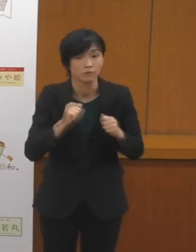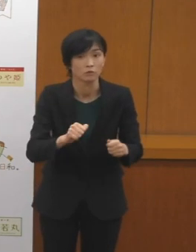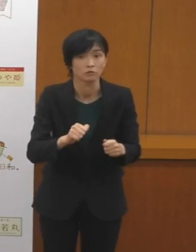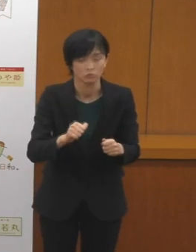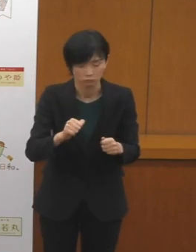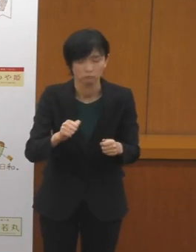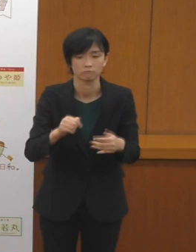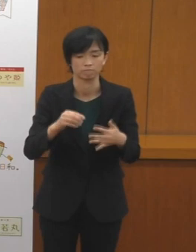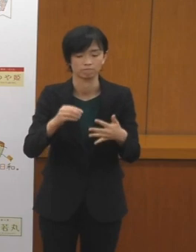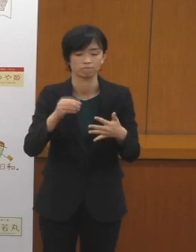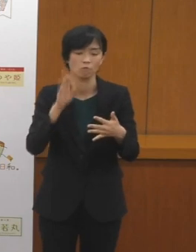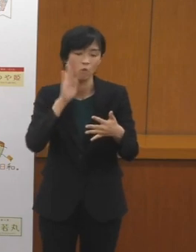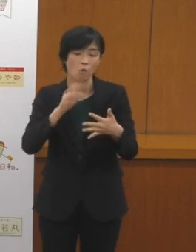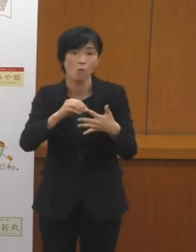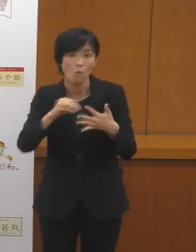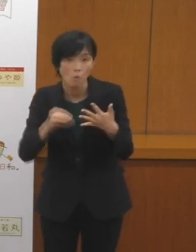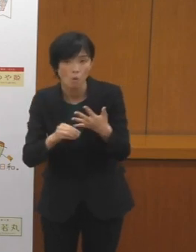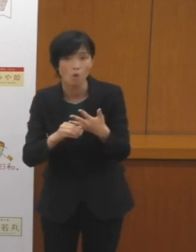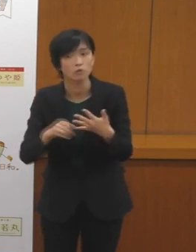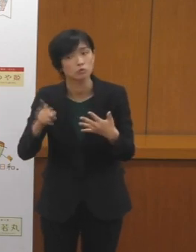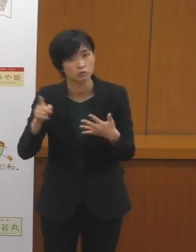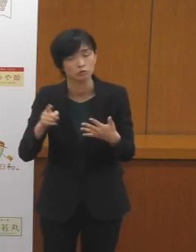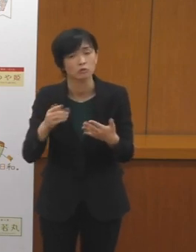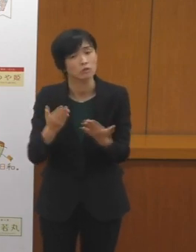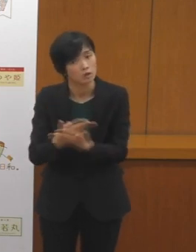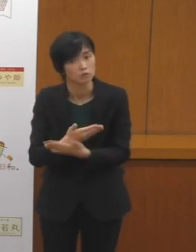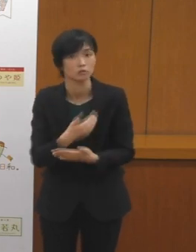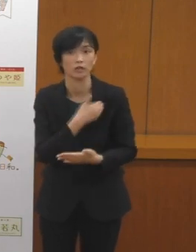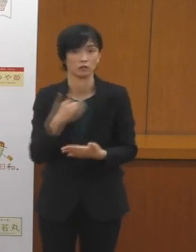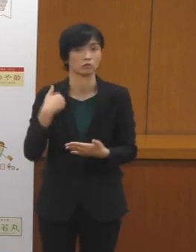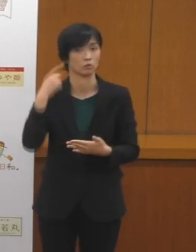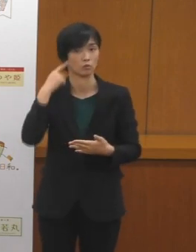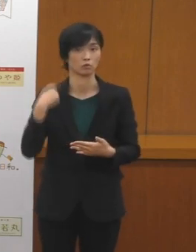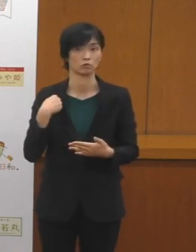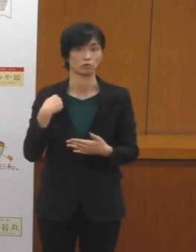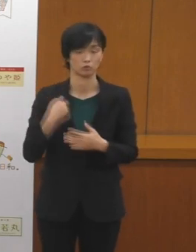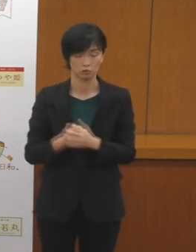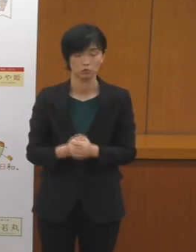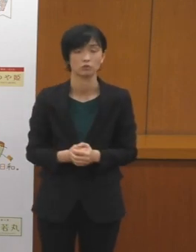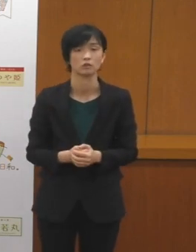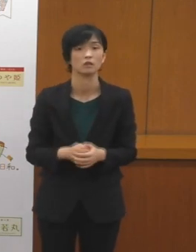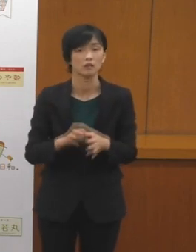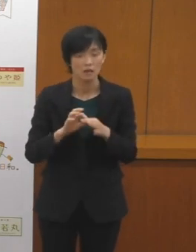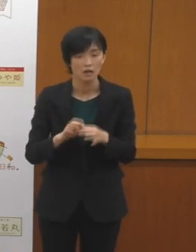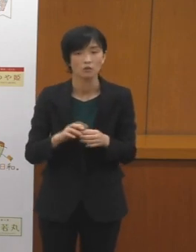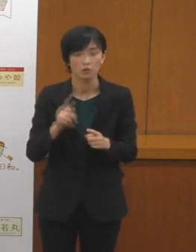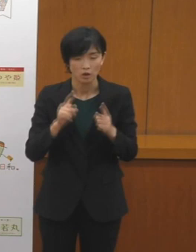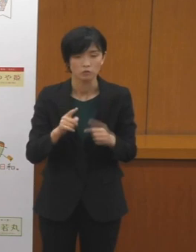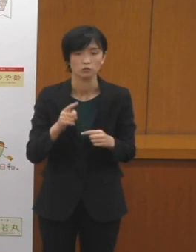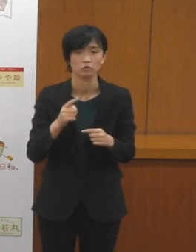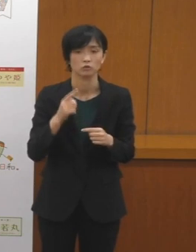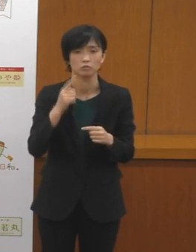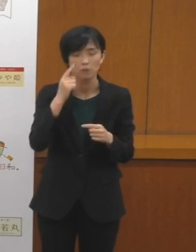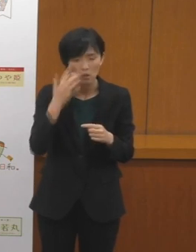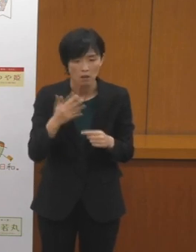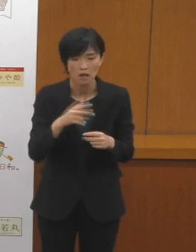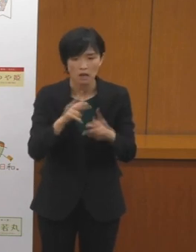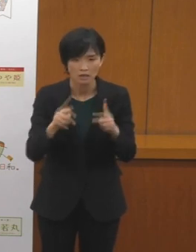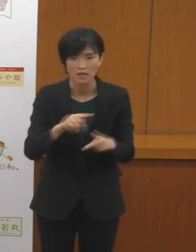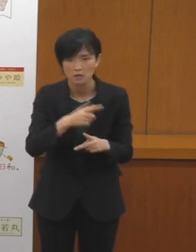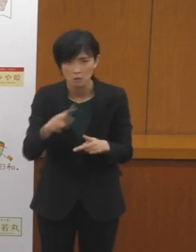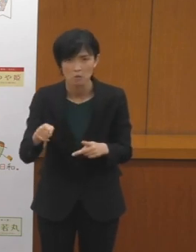な意向につながるというふうに思っておりますのでまずはその目の前のことをしっかりと